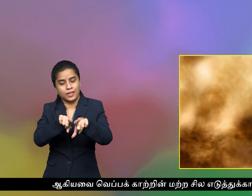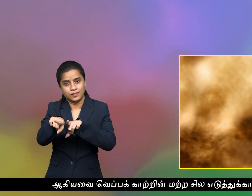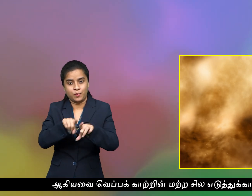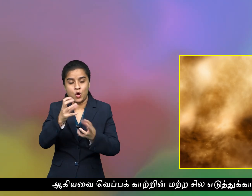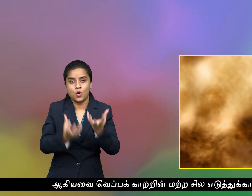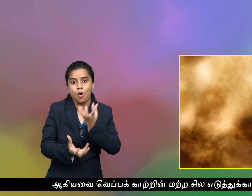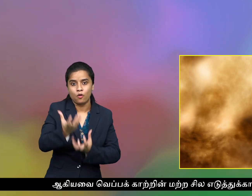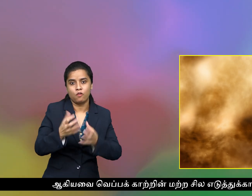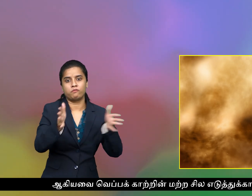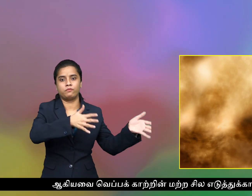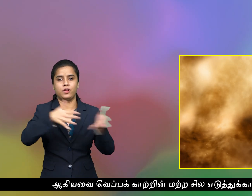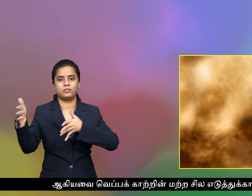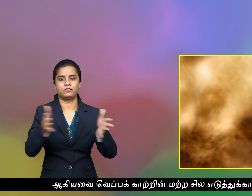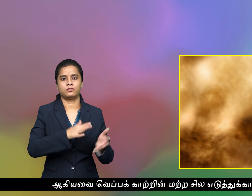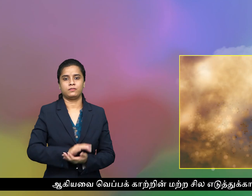எடுத்துக்காட்டுகள்.